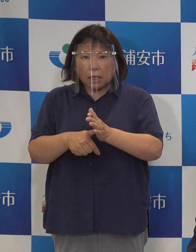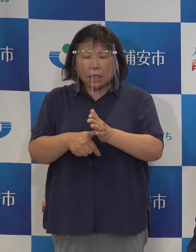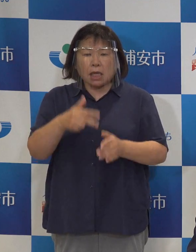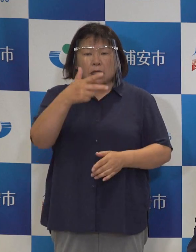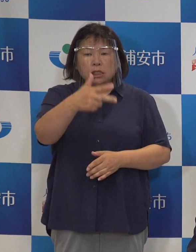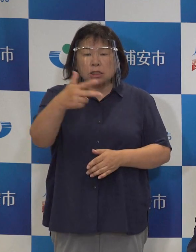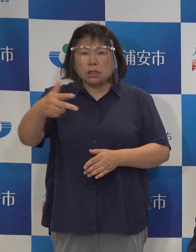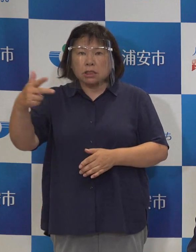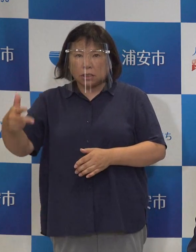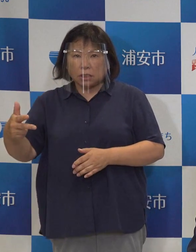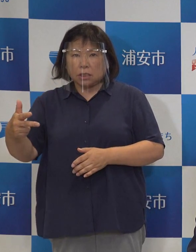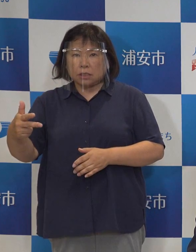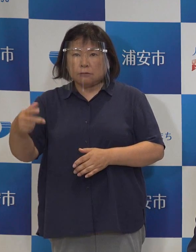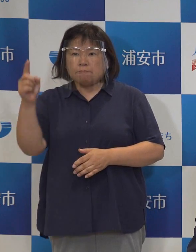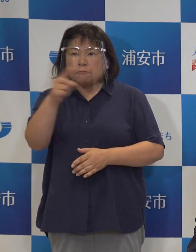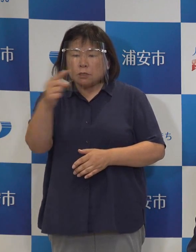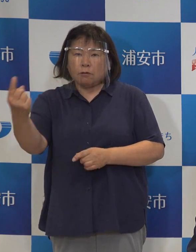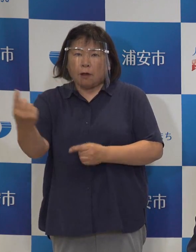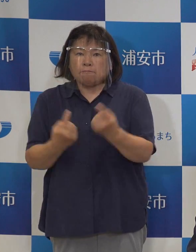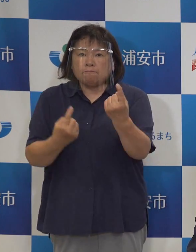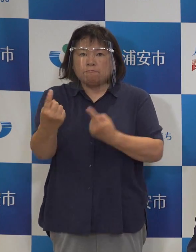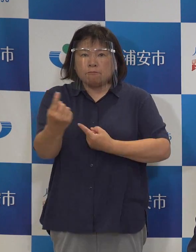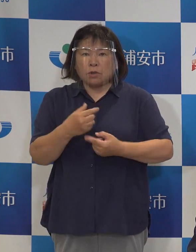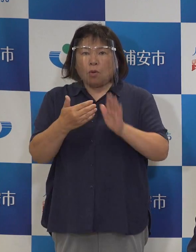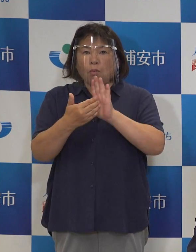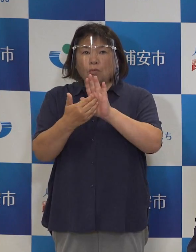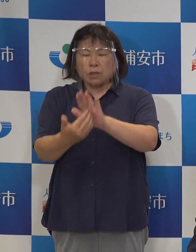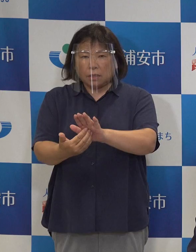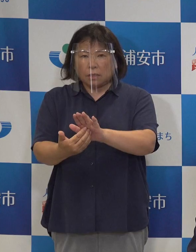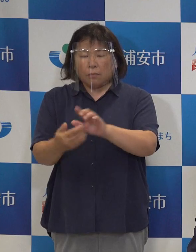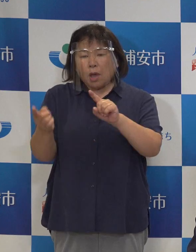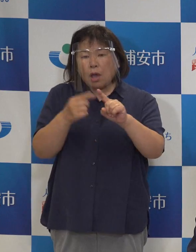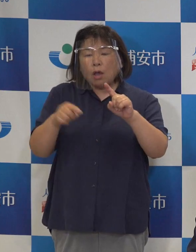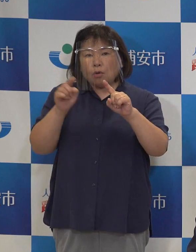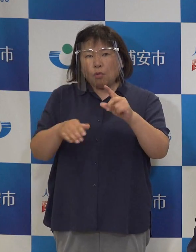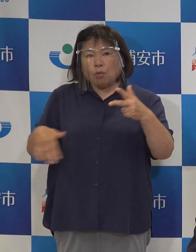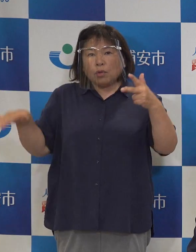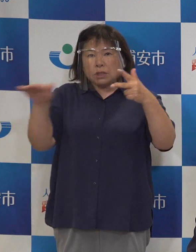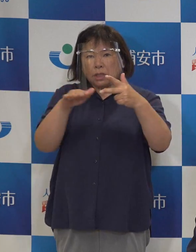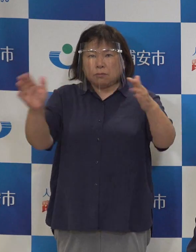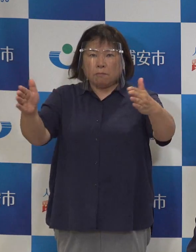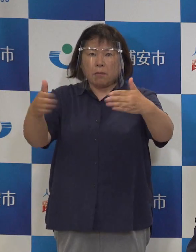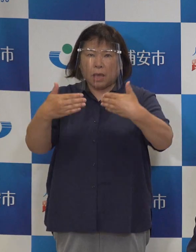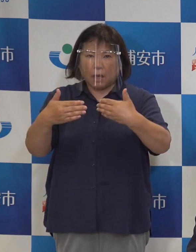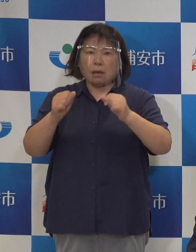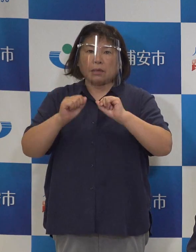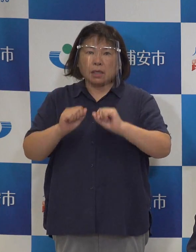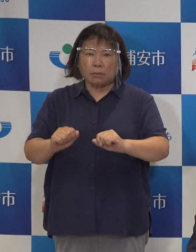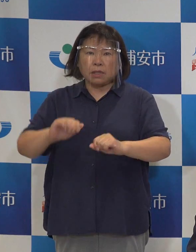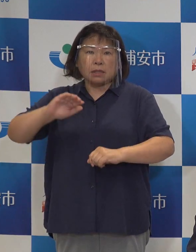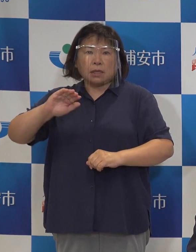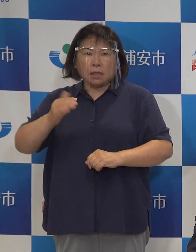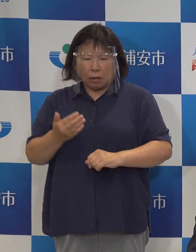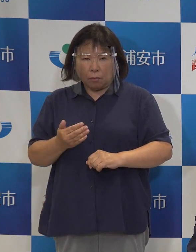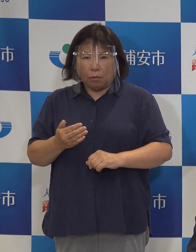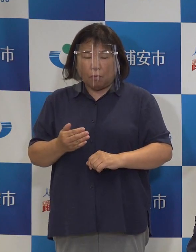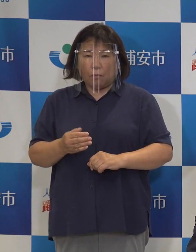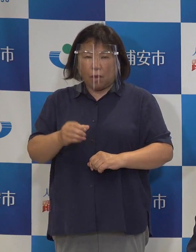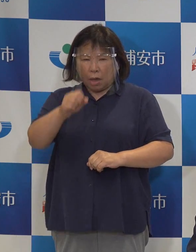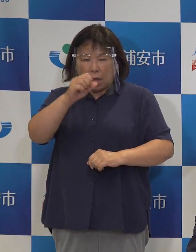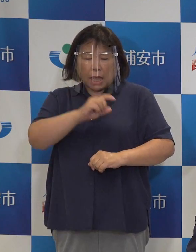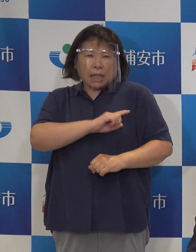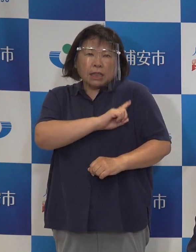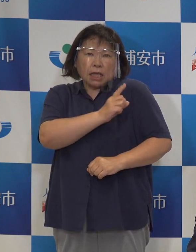近隣などからの人流を防ぐため公共施設の閉館などを行ってまいりましたが熱中症対策